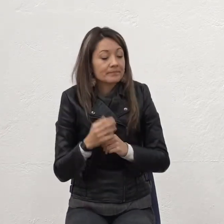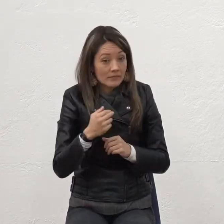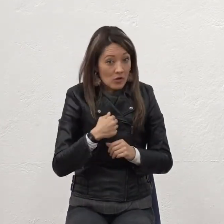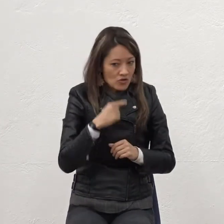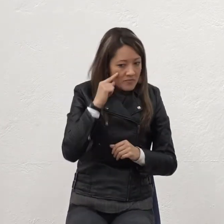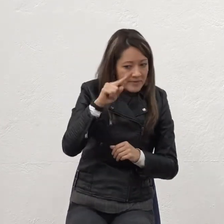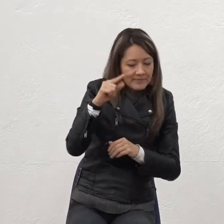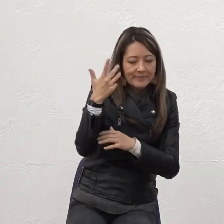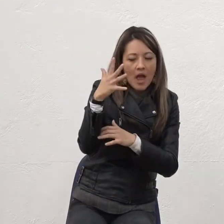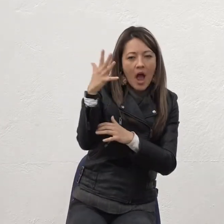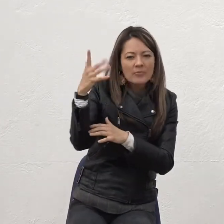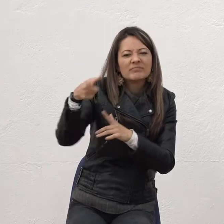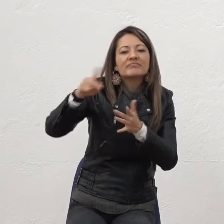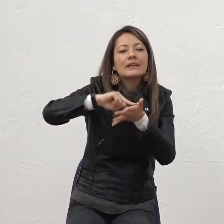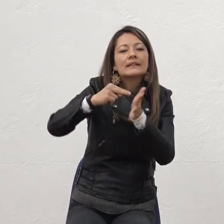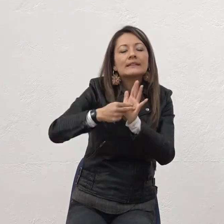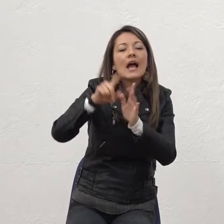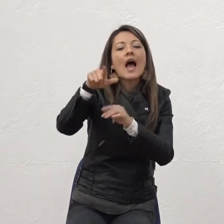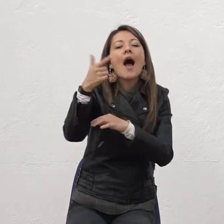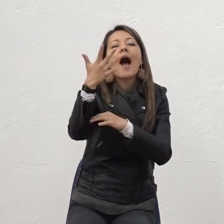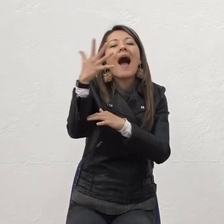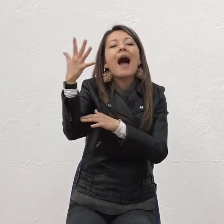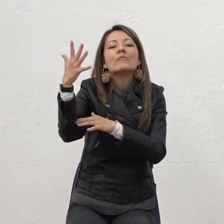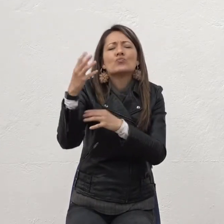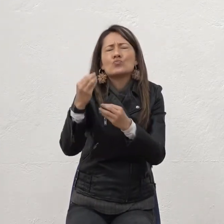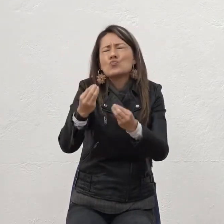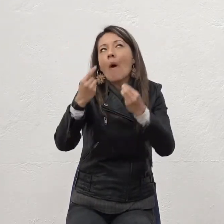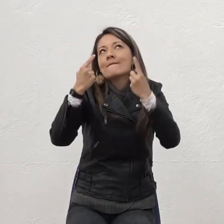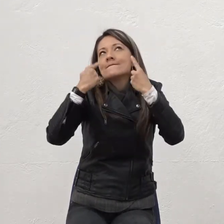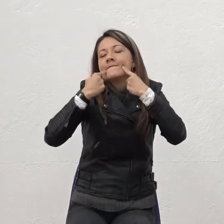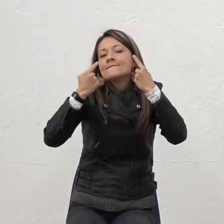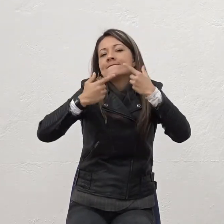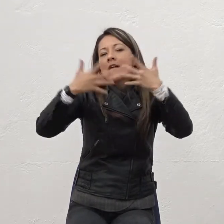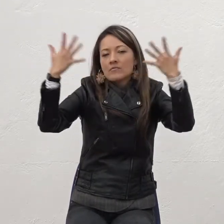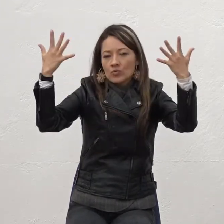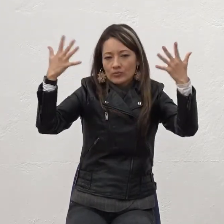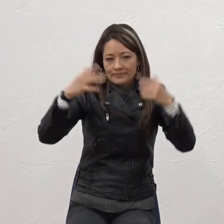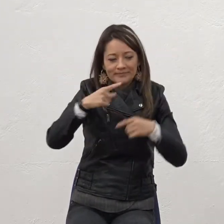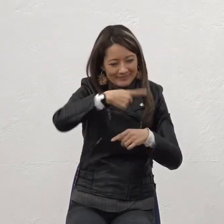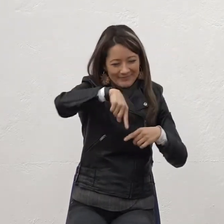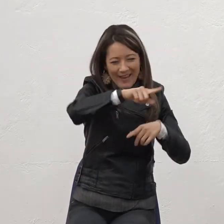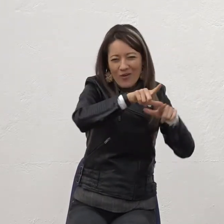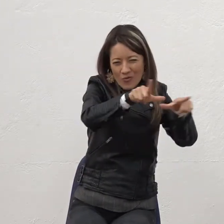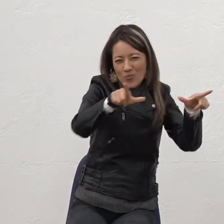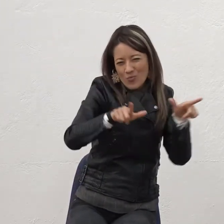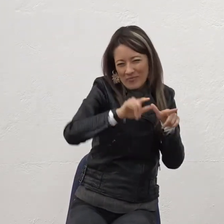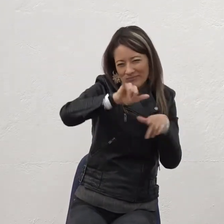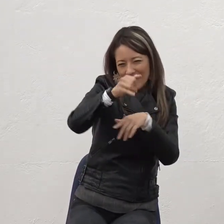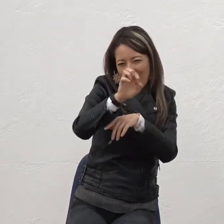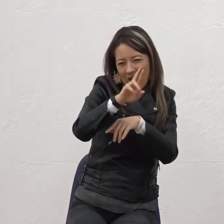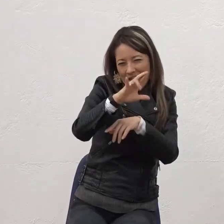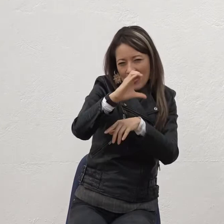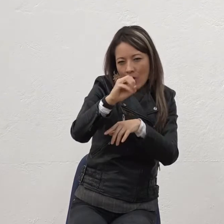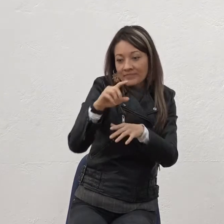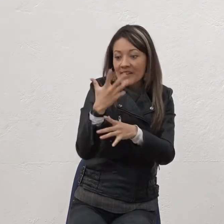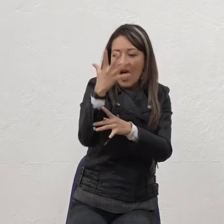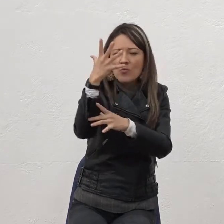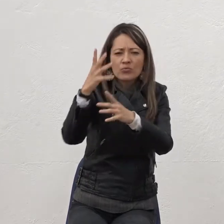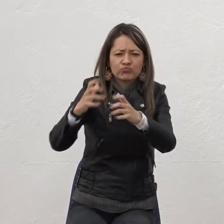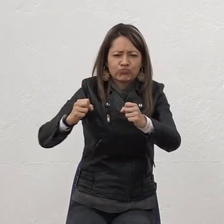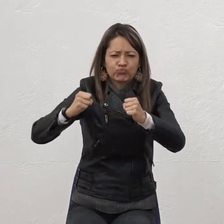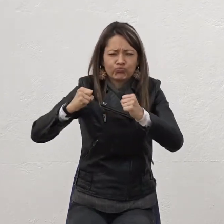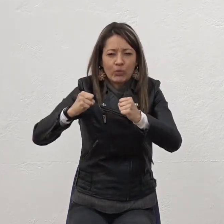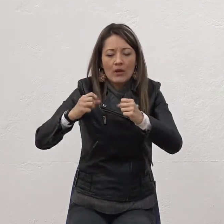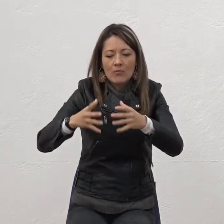significa ese árbol y resulta que era un árbol muy famoso allí en la zona. Era grueso, la